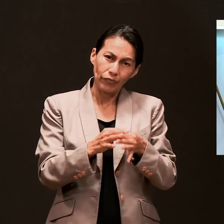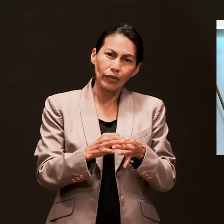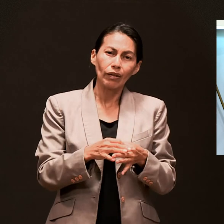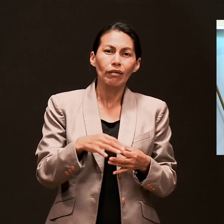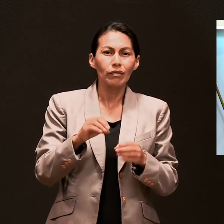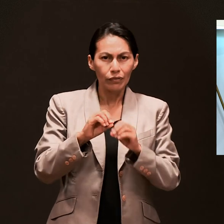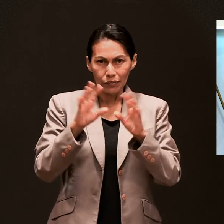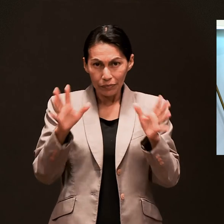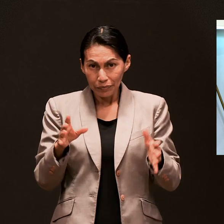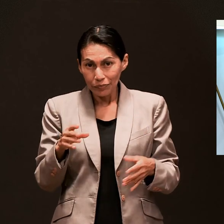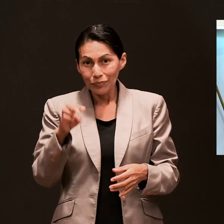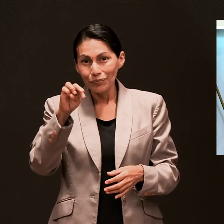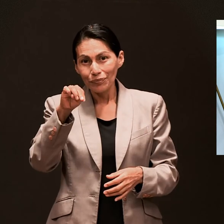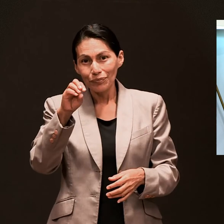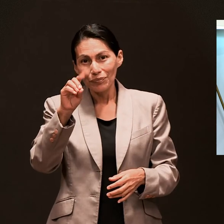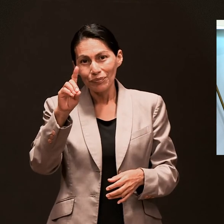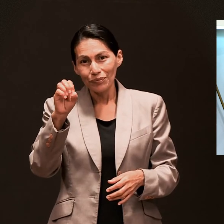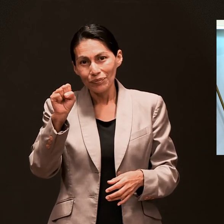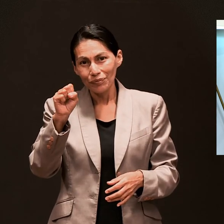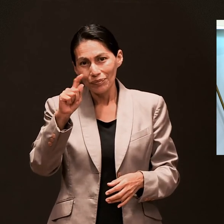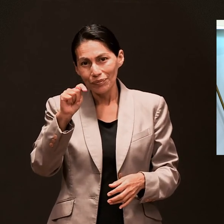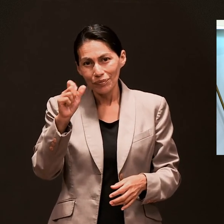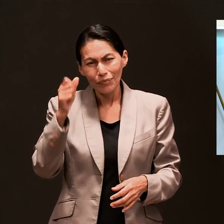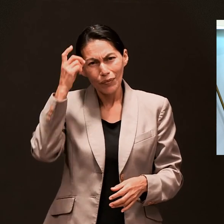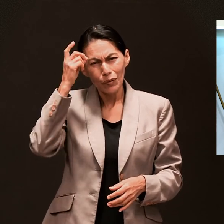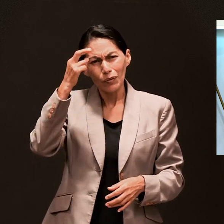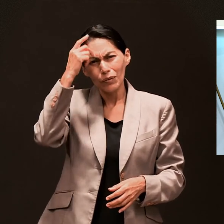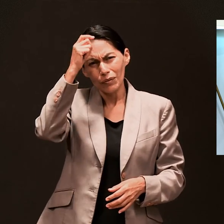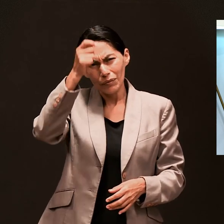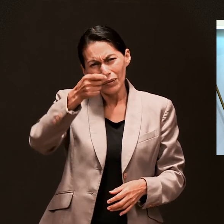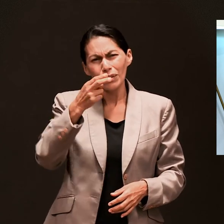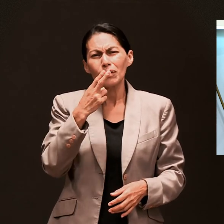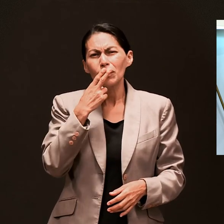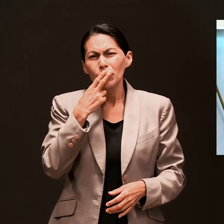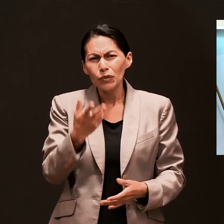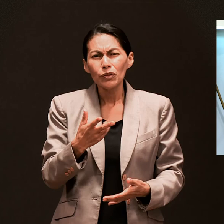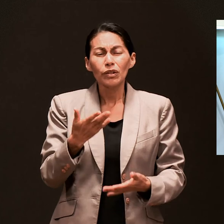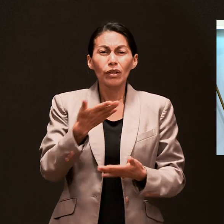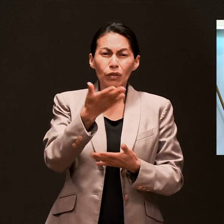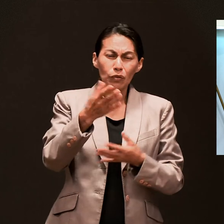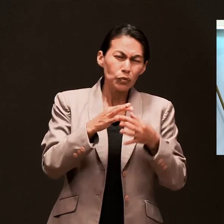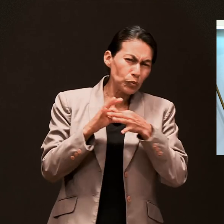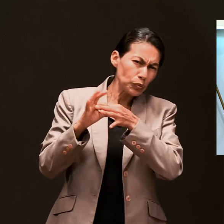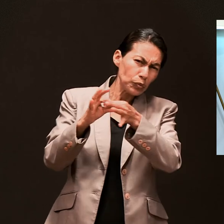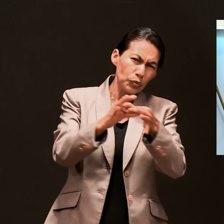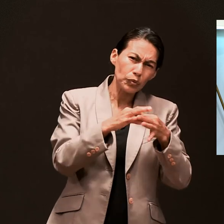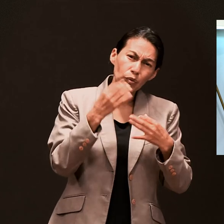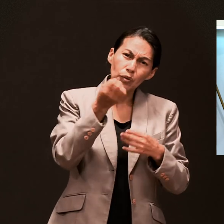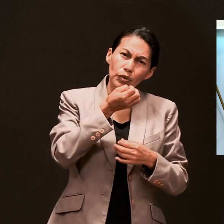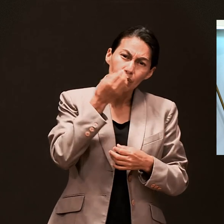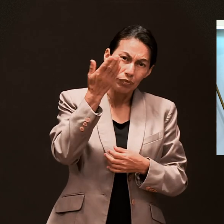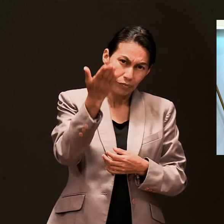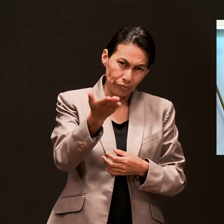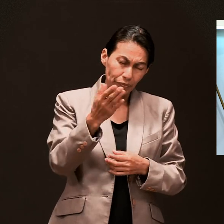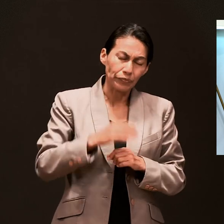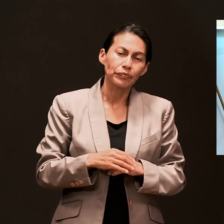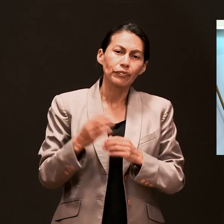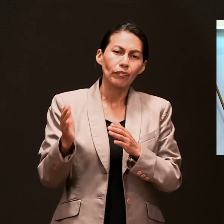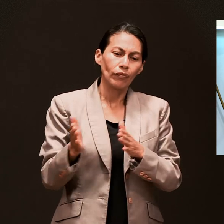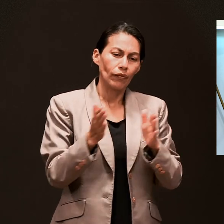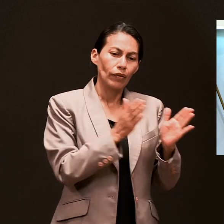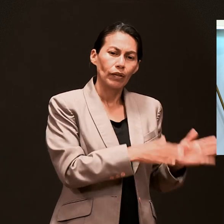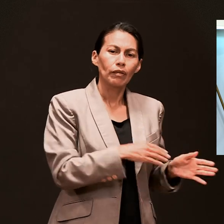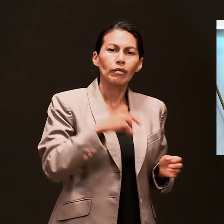dejar Amén un abrazo para ti Modesta que Dios te siga usando y sea un canal de bendición también